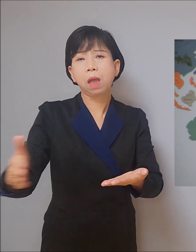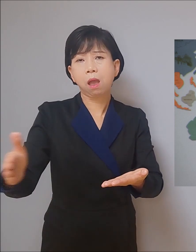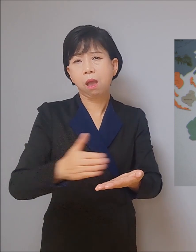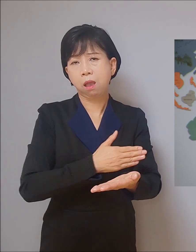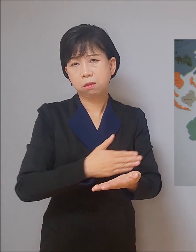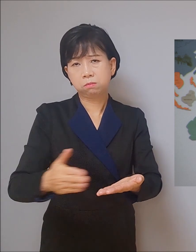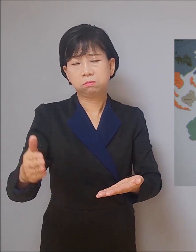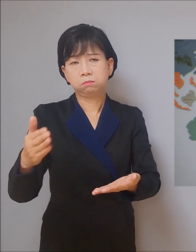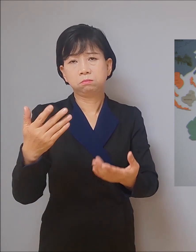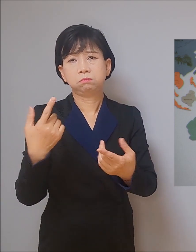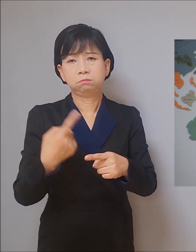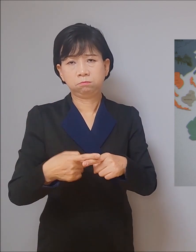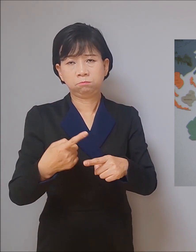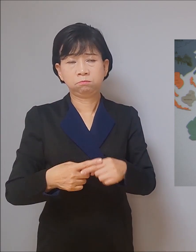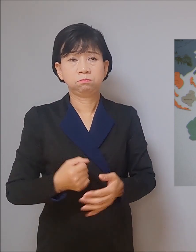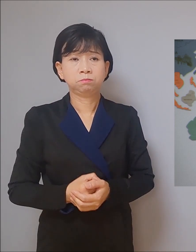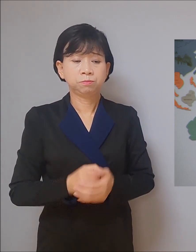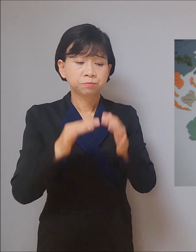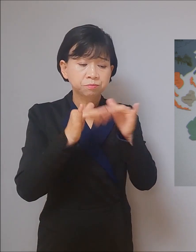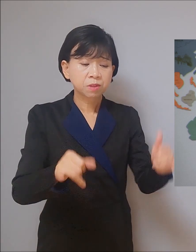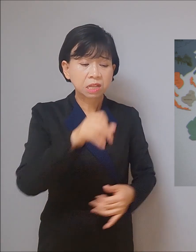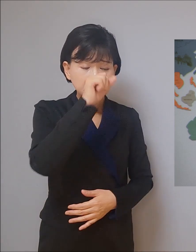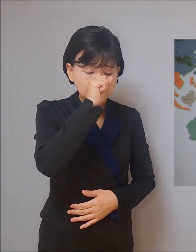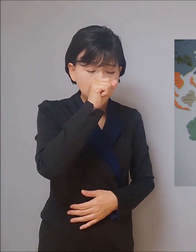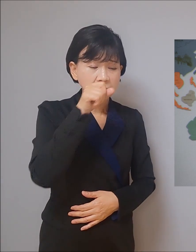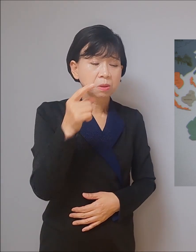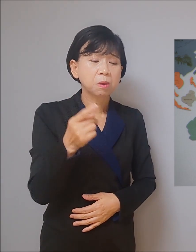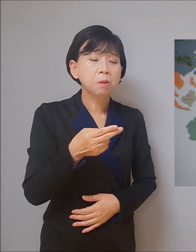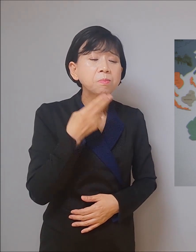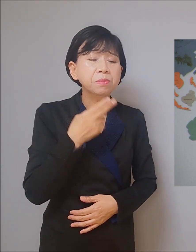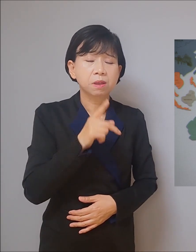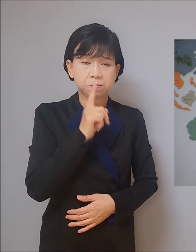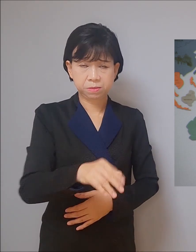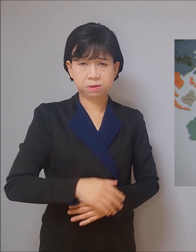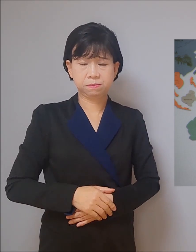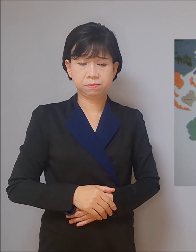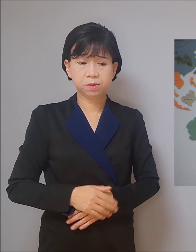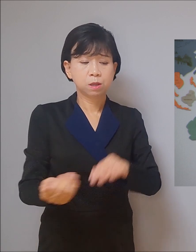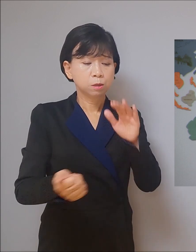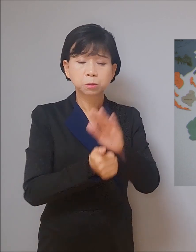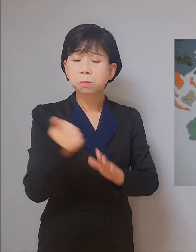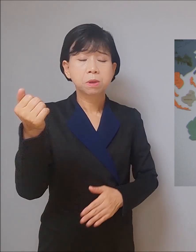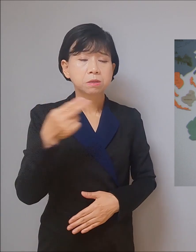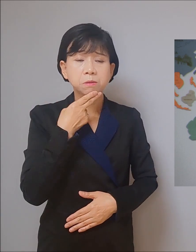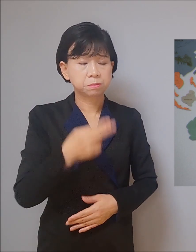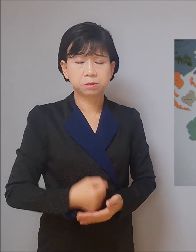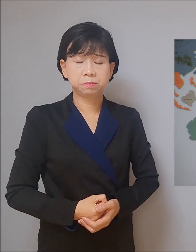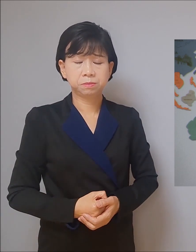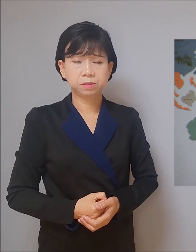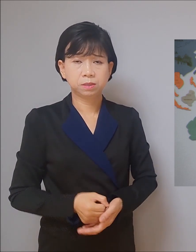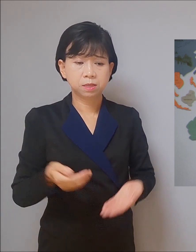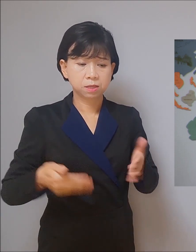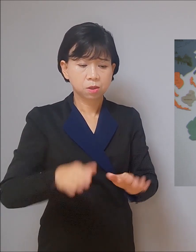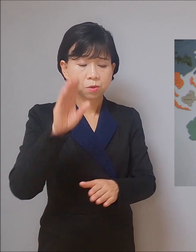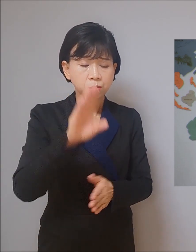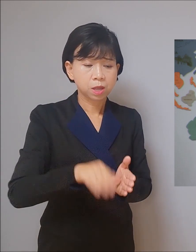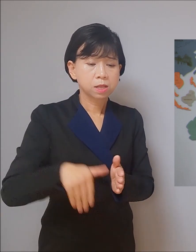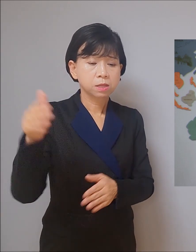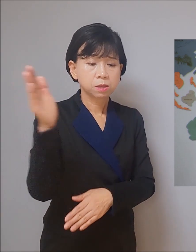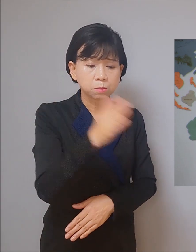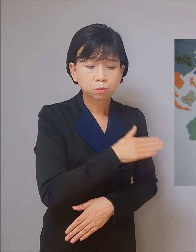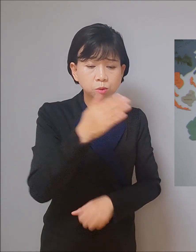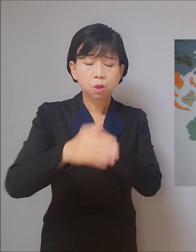말입니다. 성경은 인간이 선한 게 없다 진단하고 있습니다. 인간은 소망이 없습니다. 태생적으로